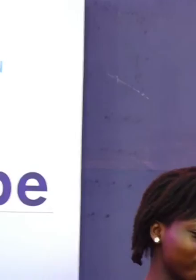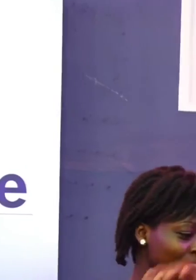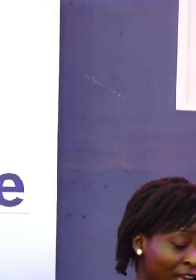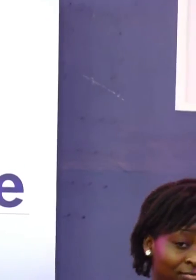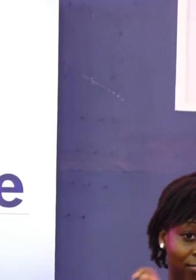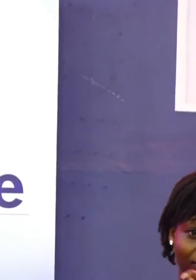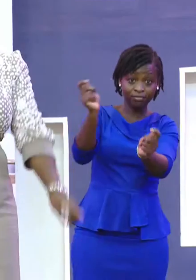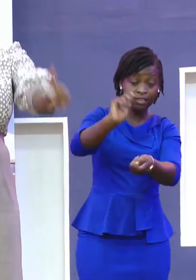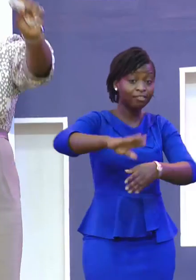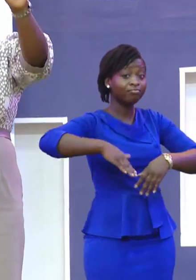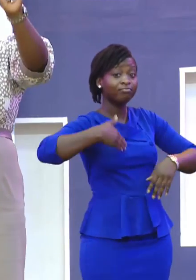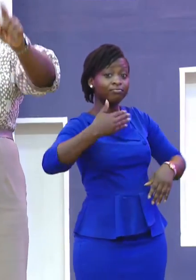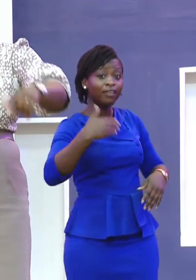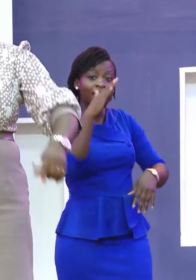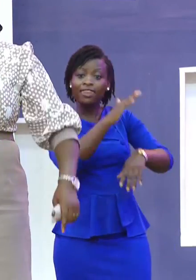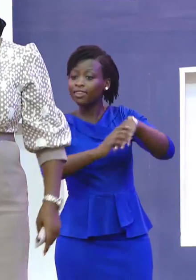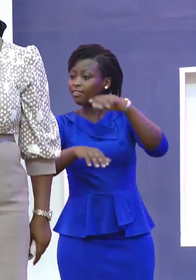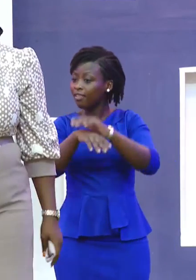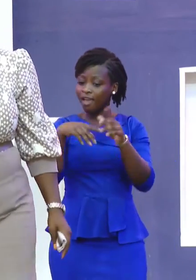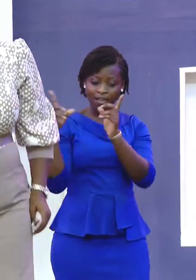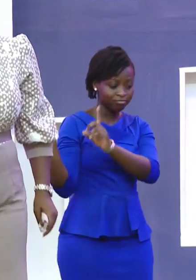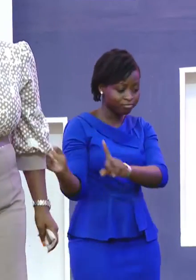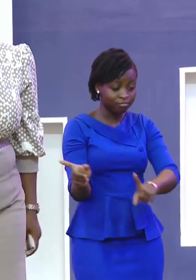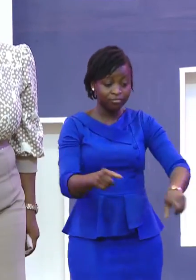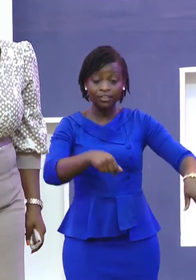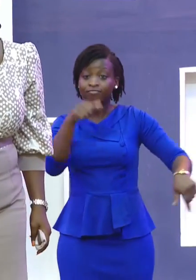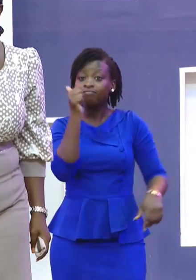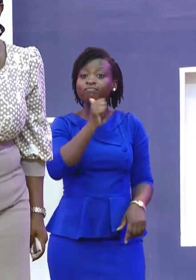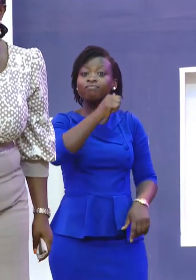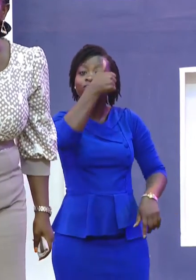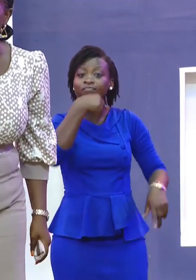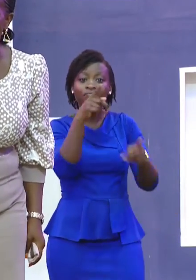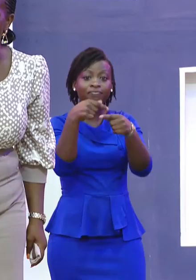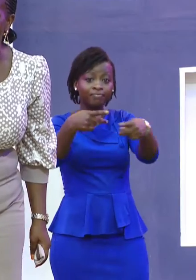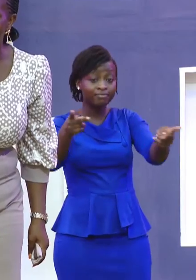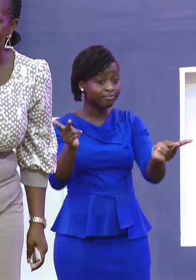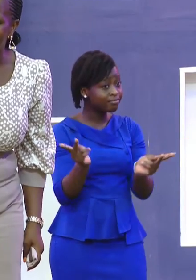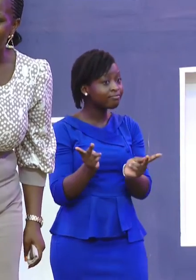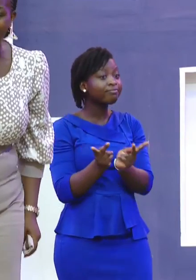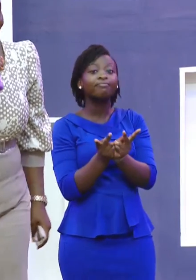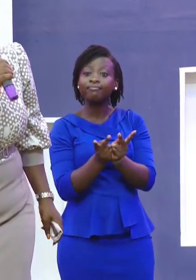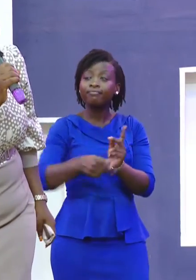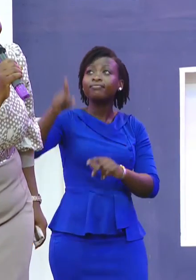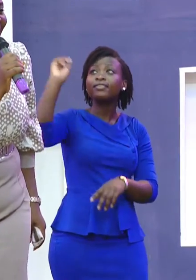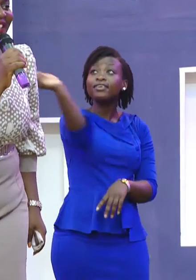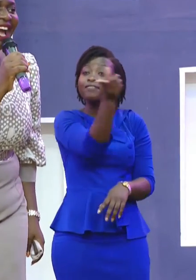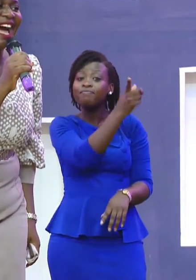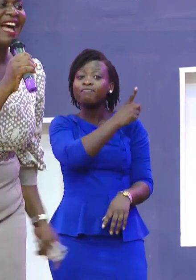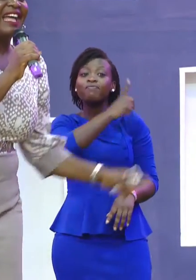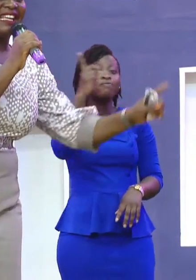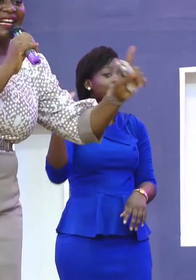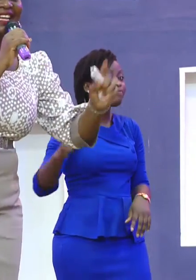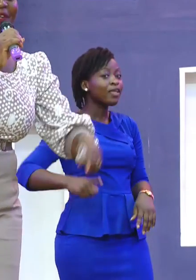Emirembe ne mirembe Tavanga yo Mutifoje ya tulanga Ye